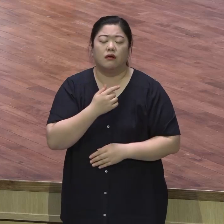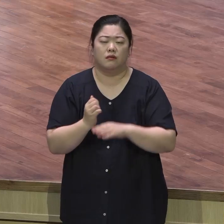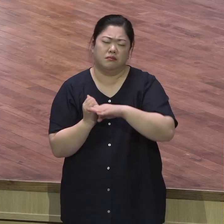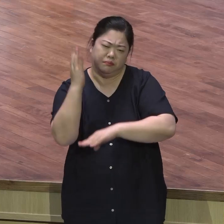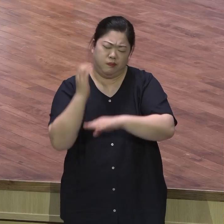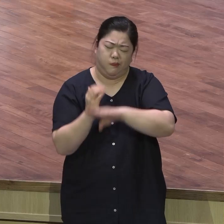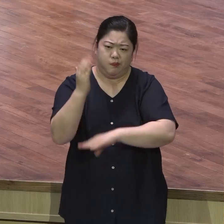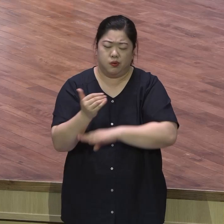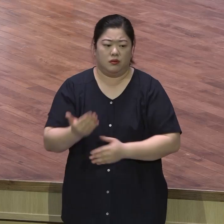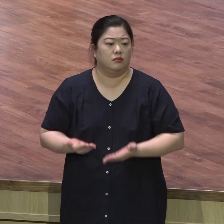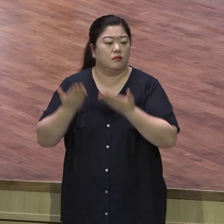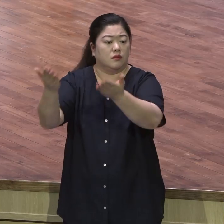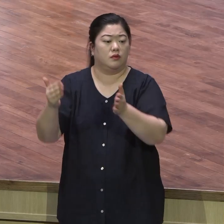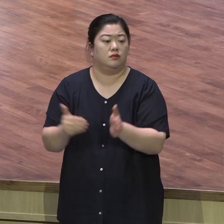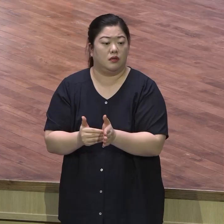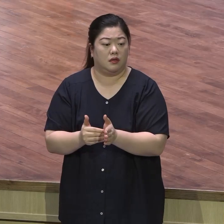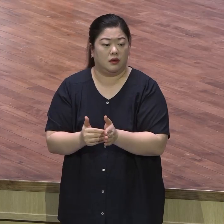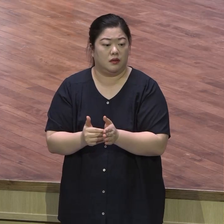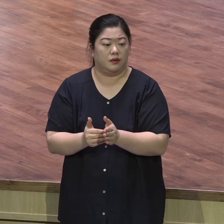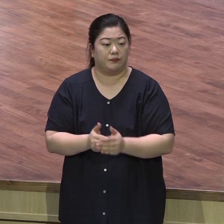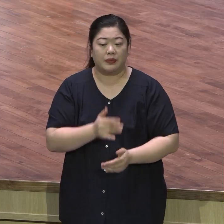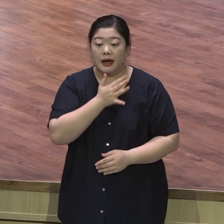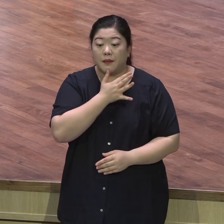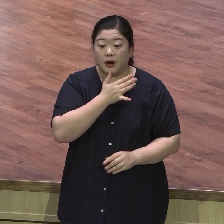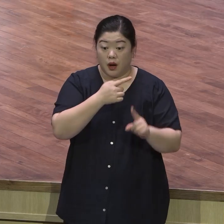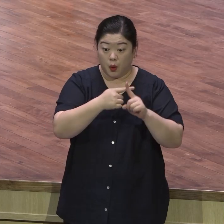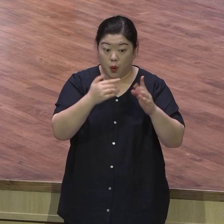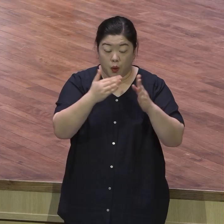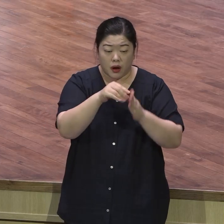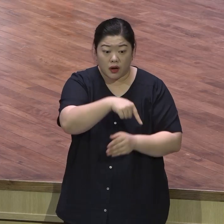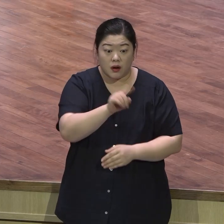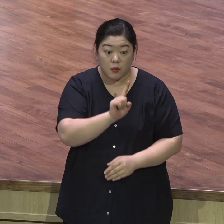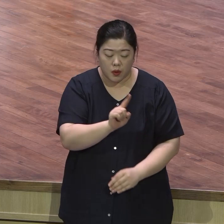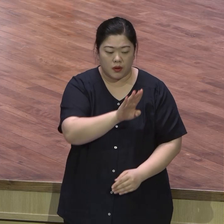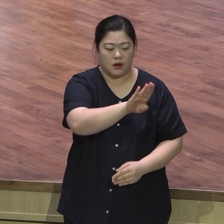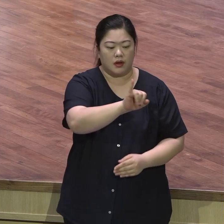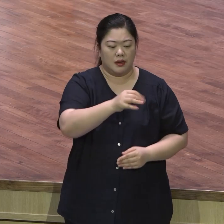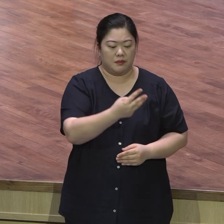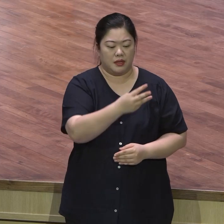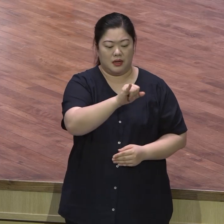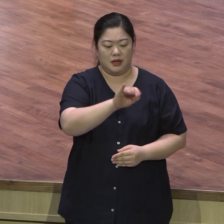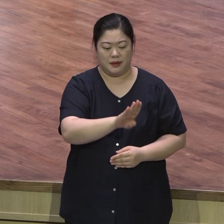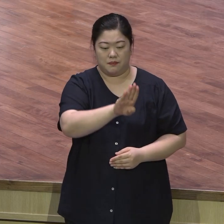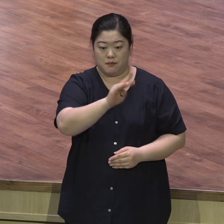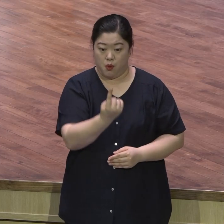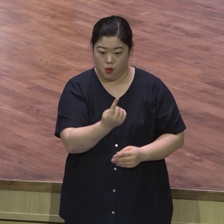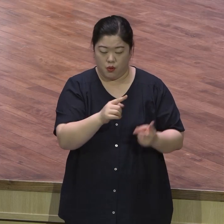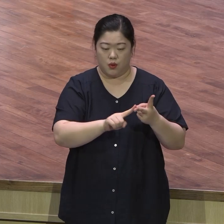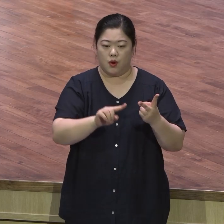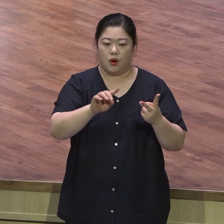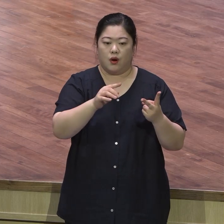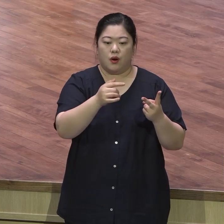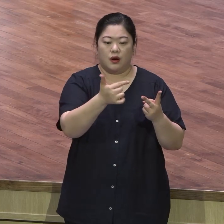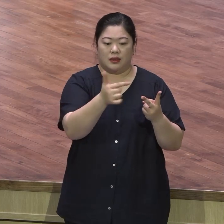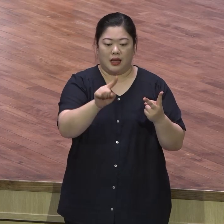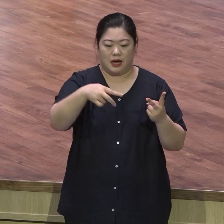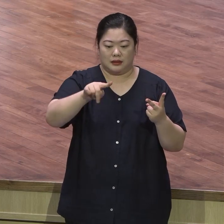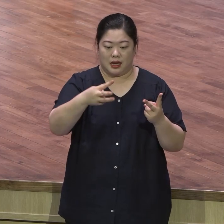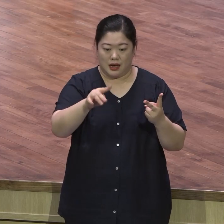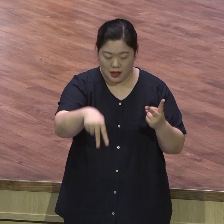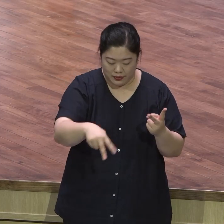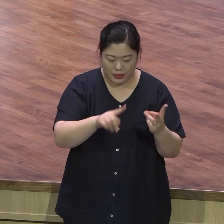마게도니아에 있는 교회들이 어떤 교회냐 빌리보기의 다산학교 베레아 교회예요. 이